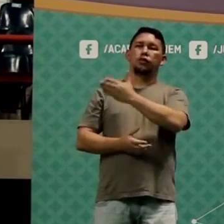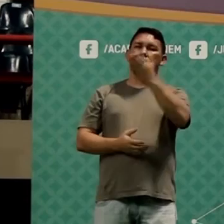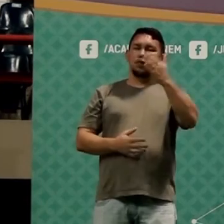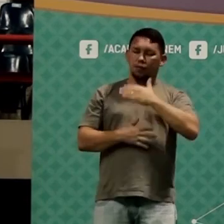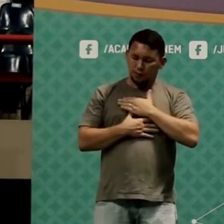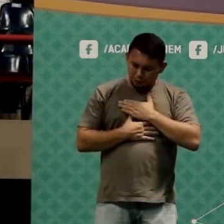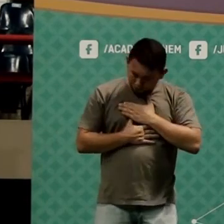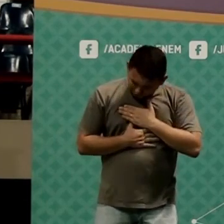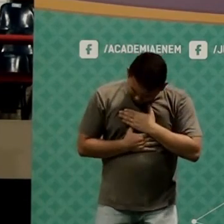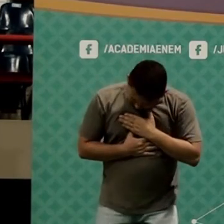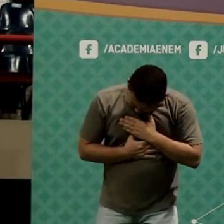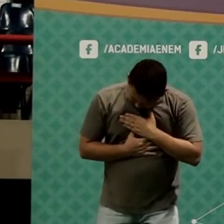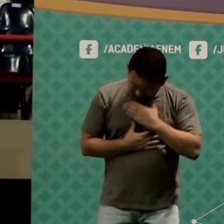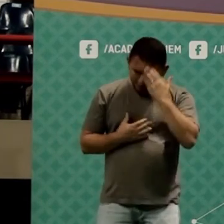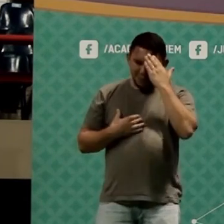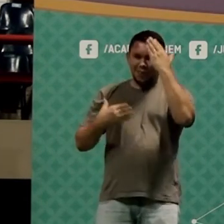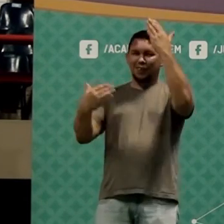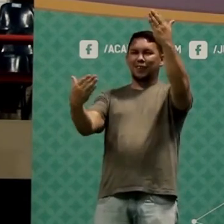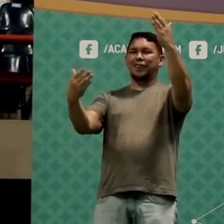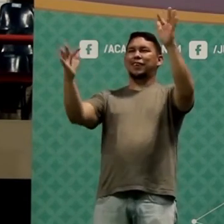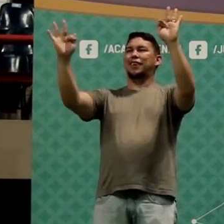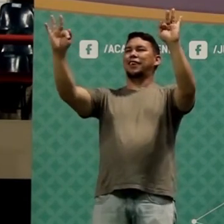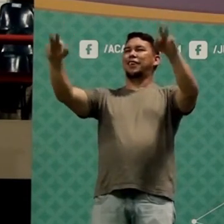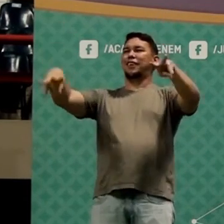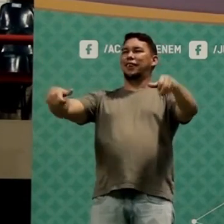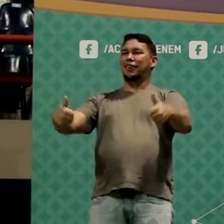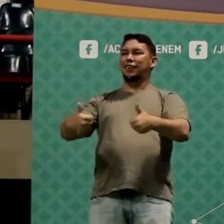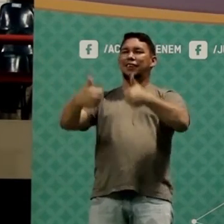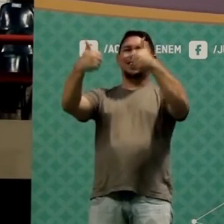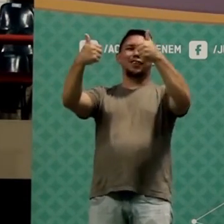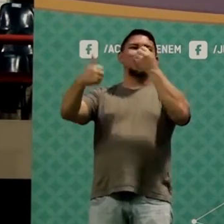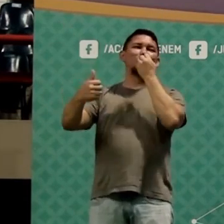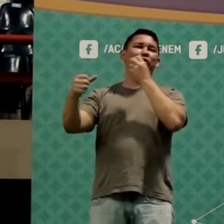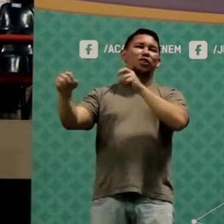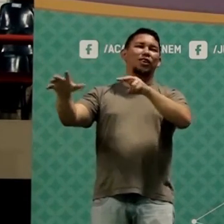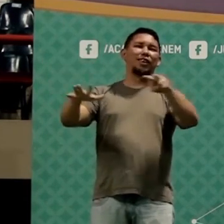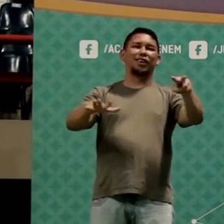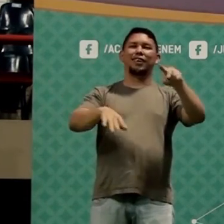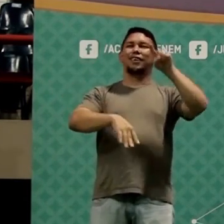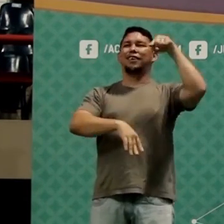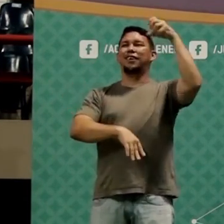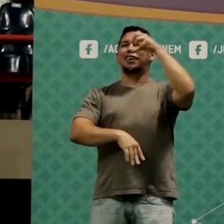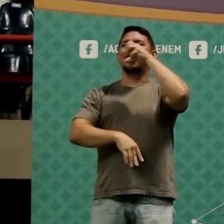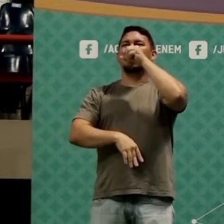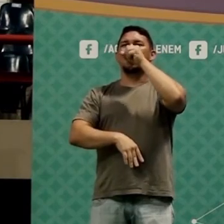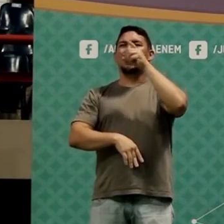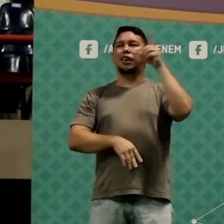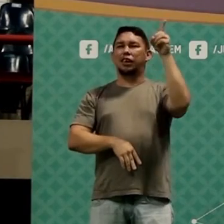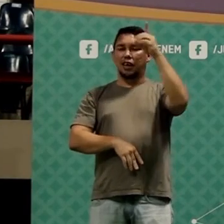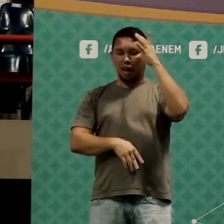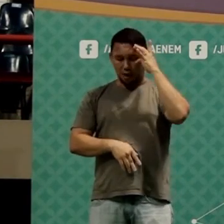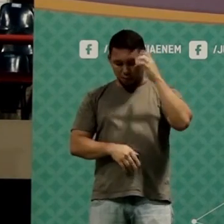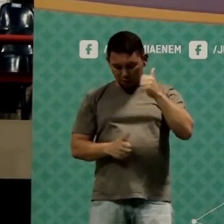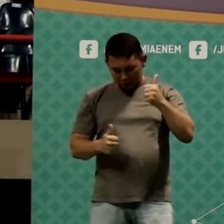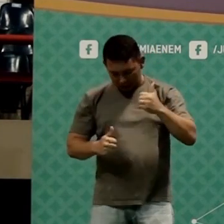honra, tá certo? Obrigado quem ficou até o final. Bom final de semana, até amanhã. Amanhã só aula Pai